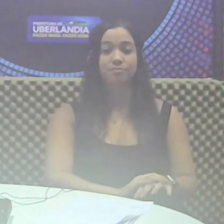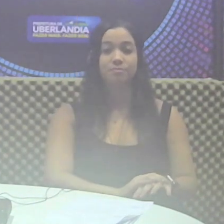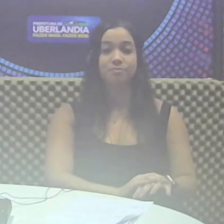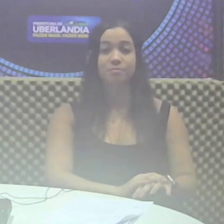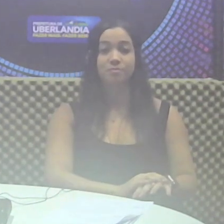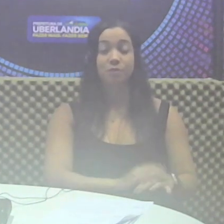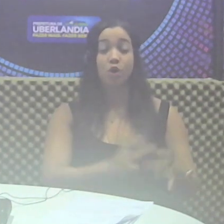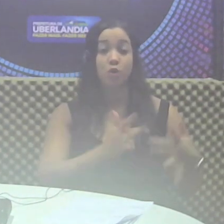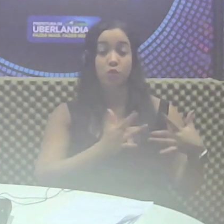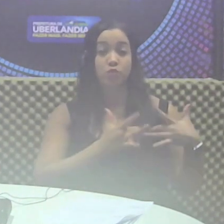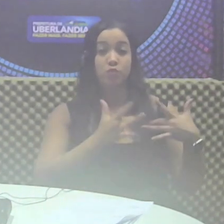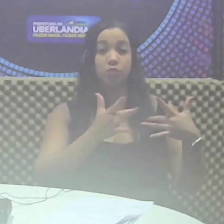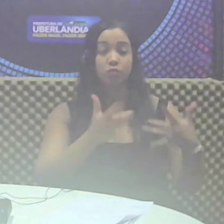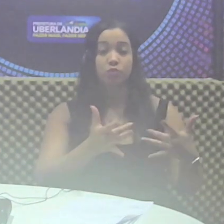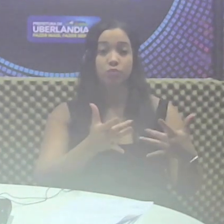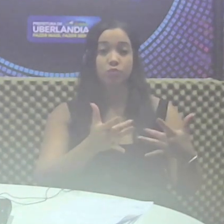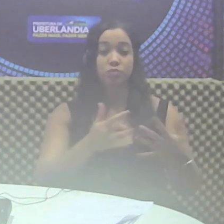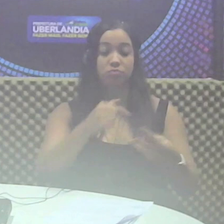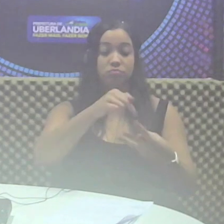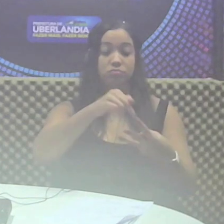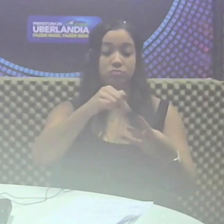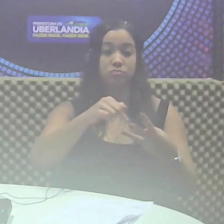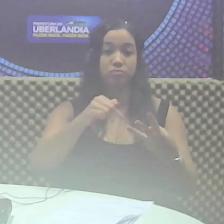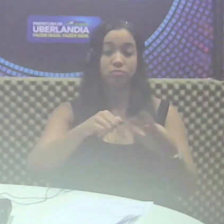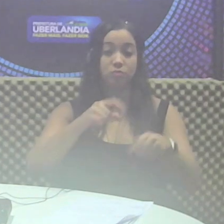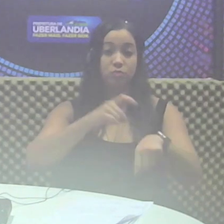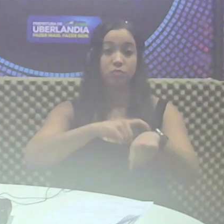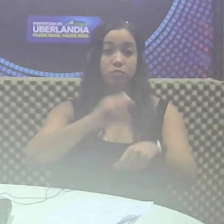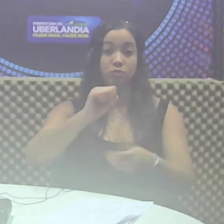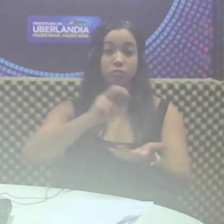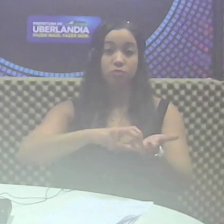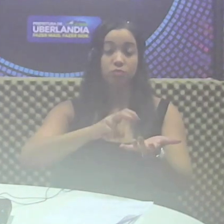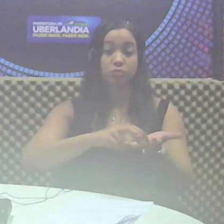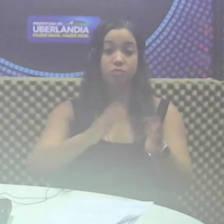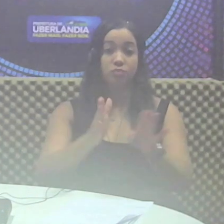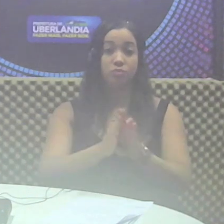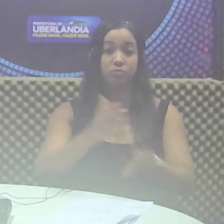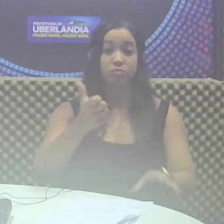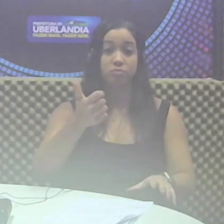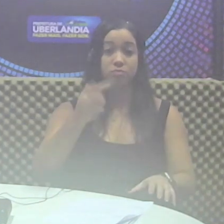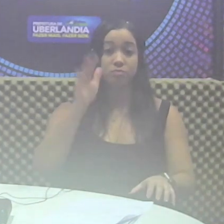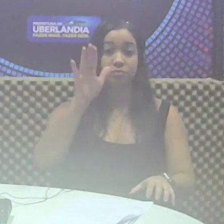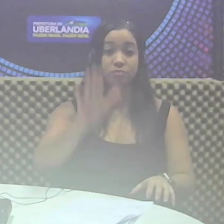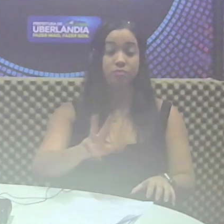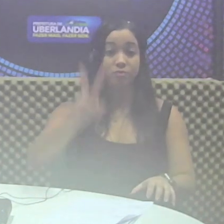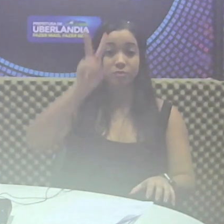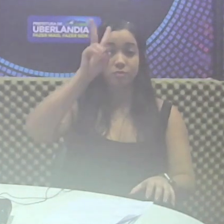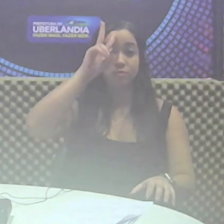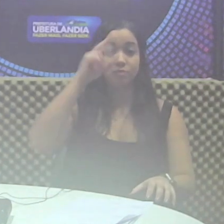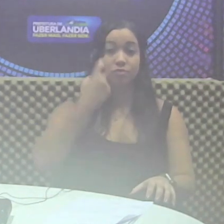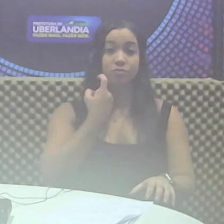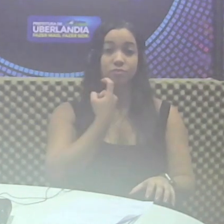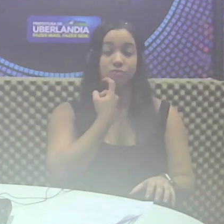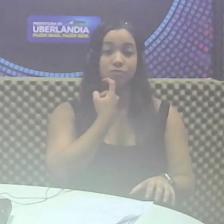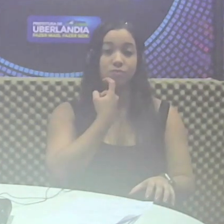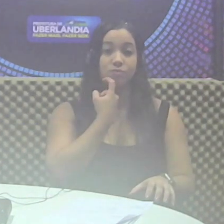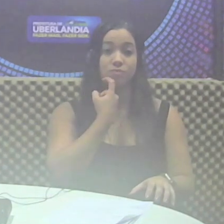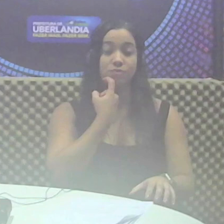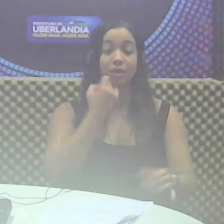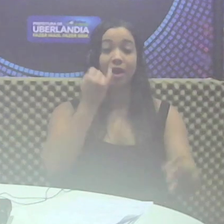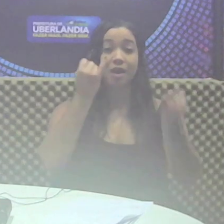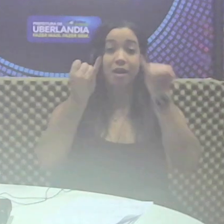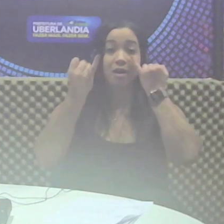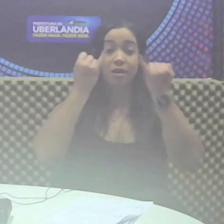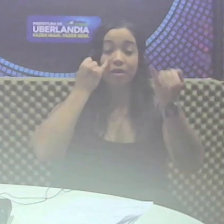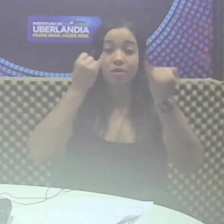doações podem ser entregues nestes locais das 8 da manhã às 5 da tarde, de segunda a sexta-feira. Para mais